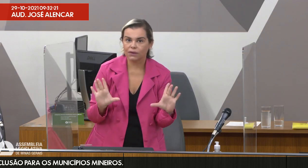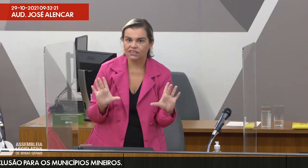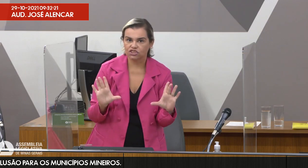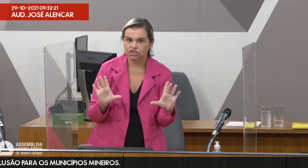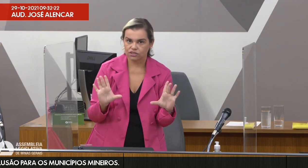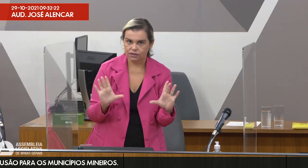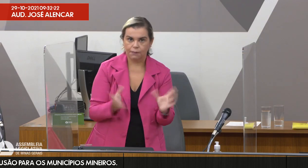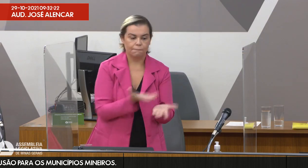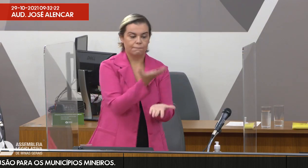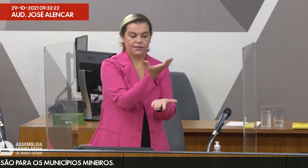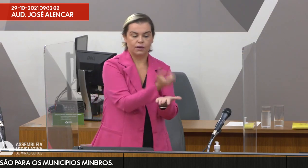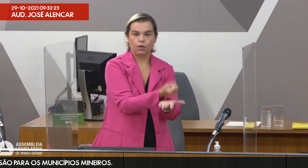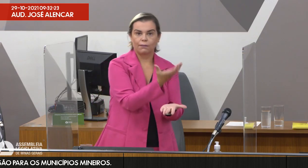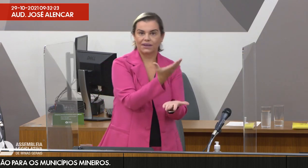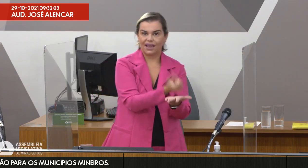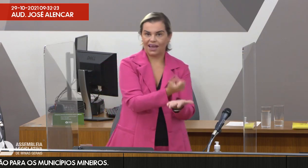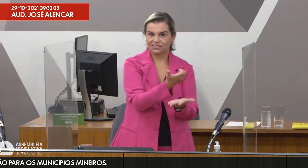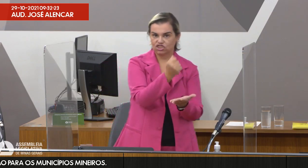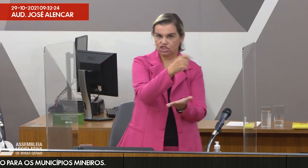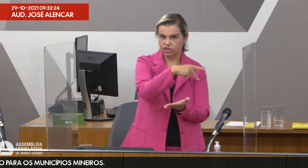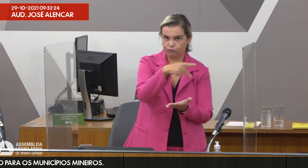Humanos disponibilizou